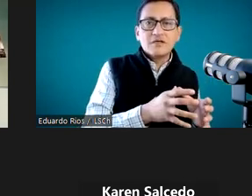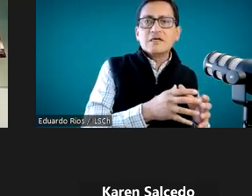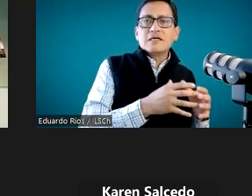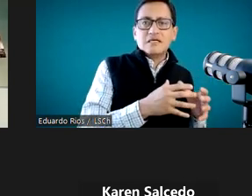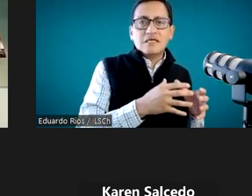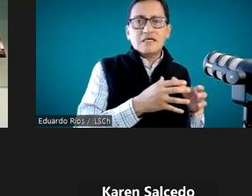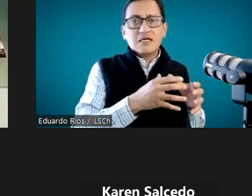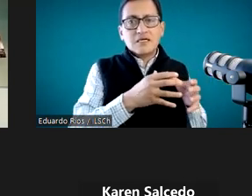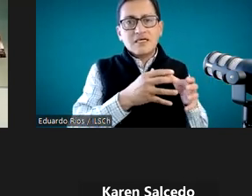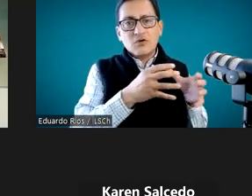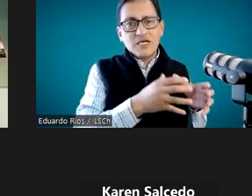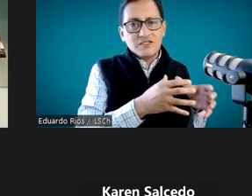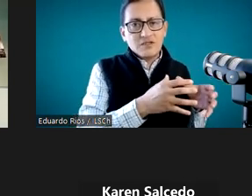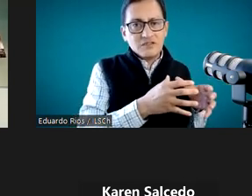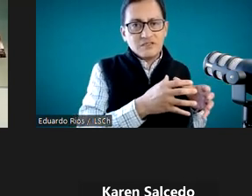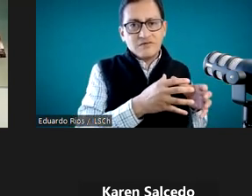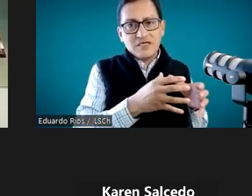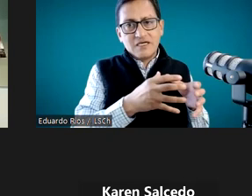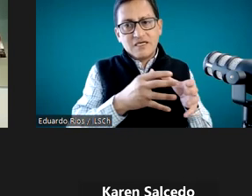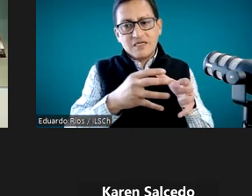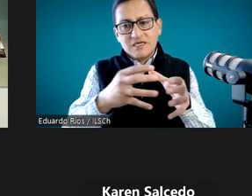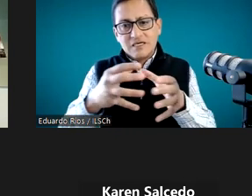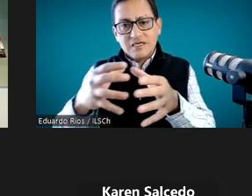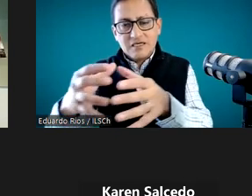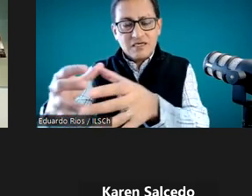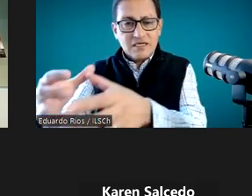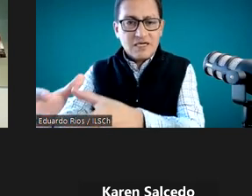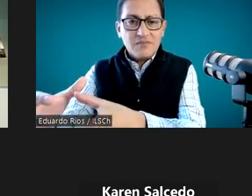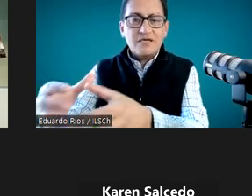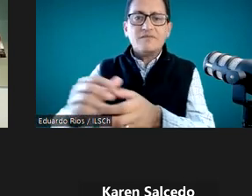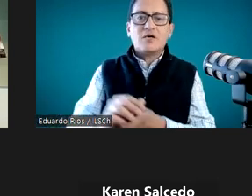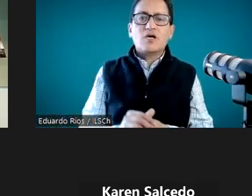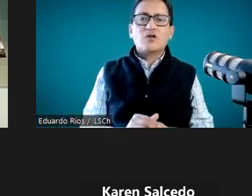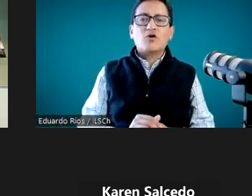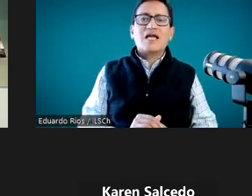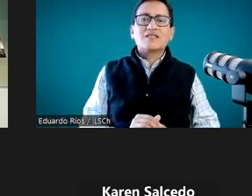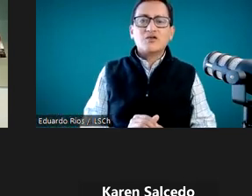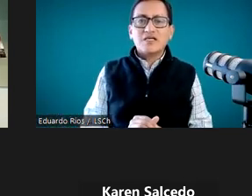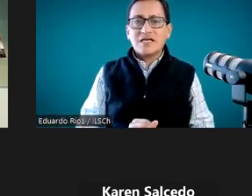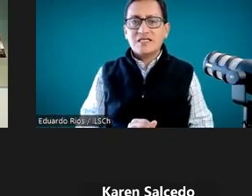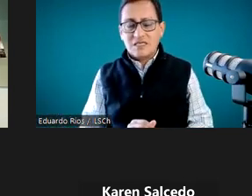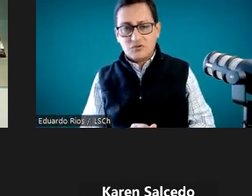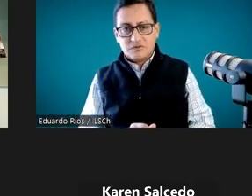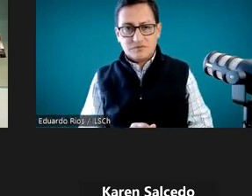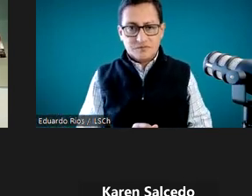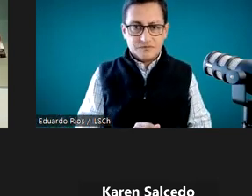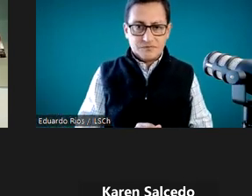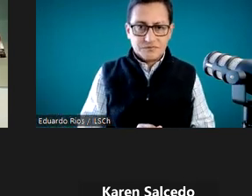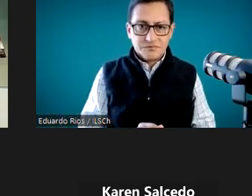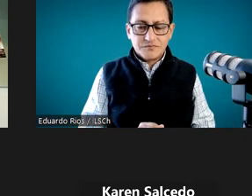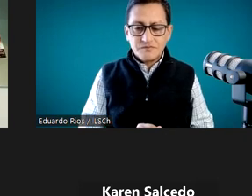ubicación y esa ubicación se va a cambiar de acuerdo con la acción que realizamos.